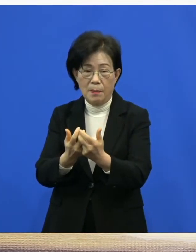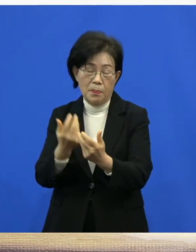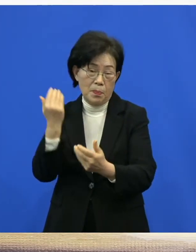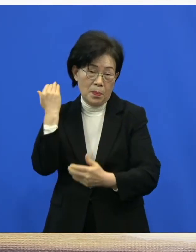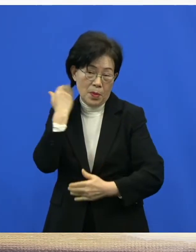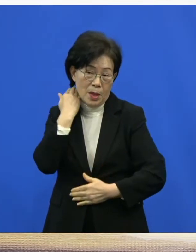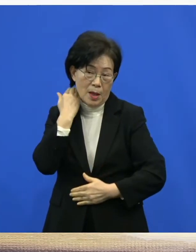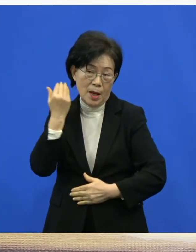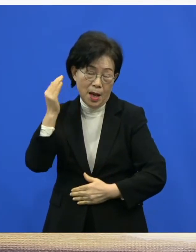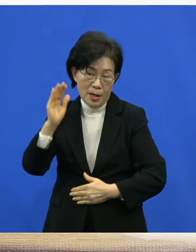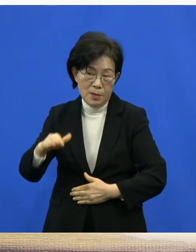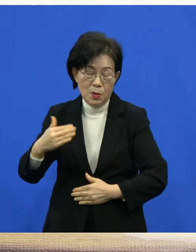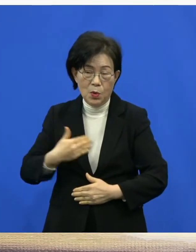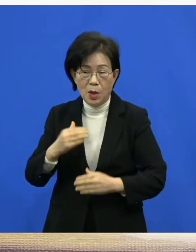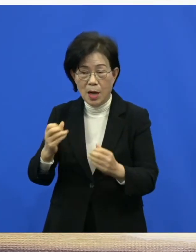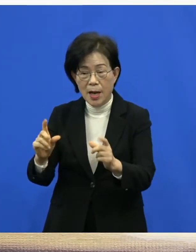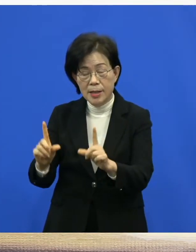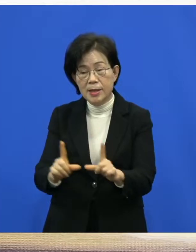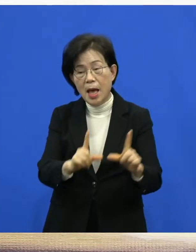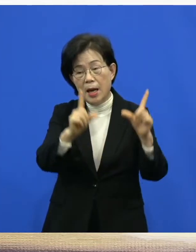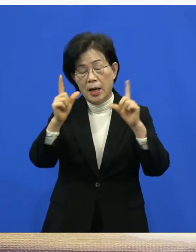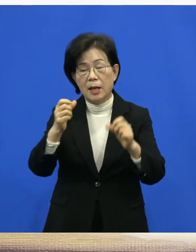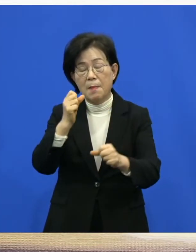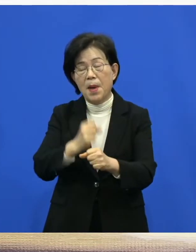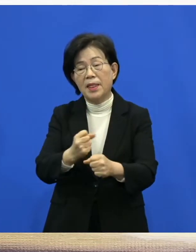않지만 우리를 존재하게 하는 힘.